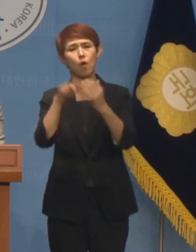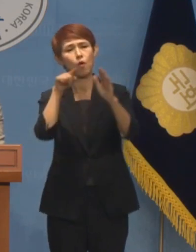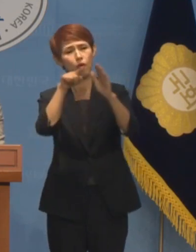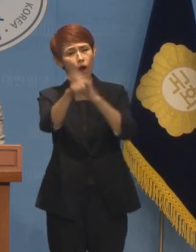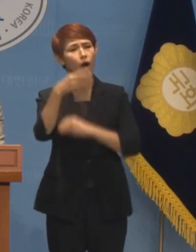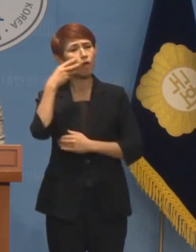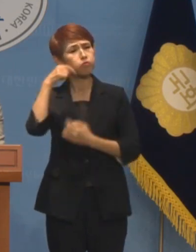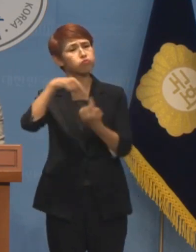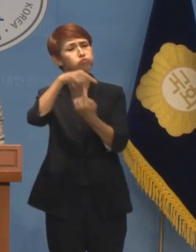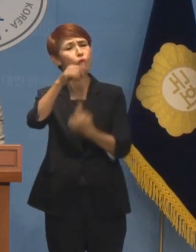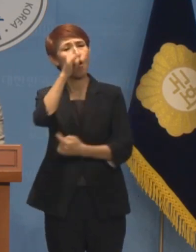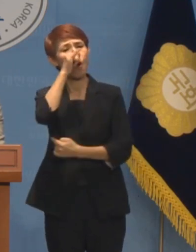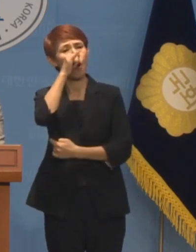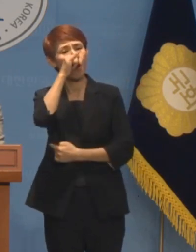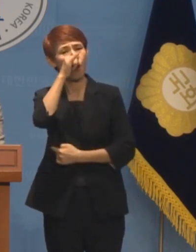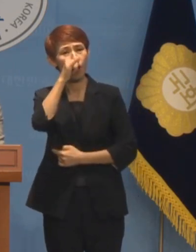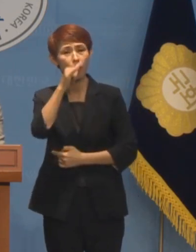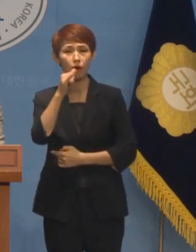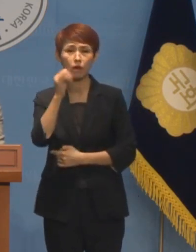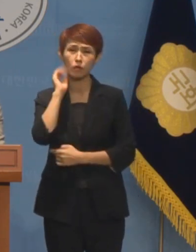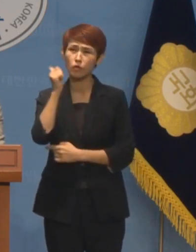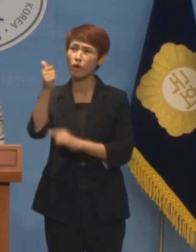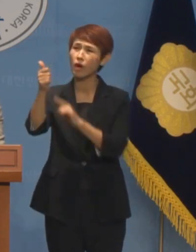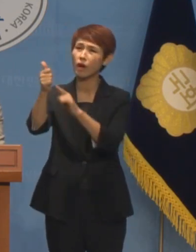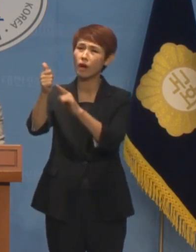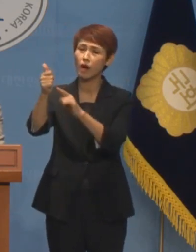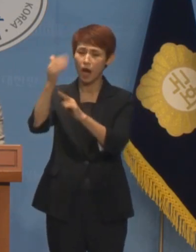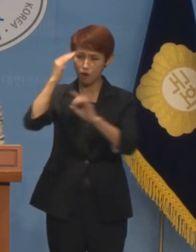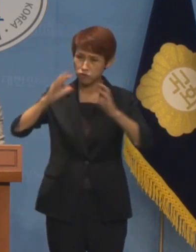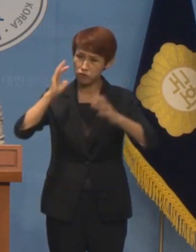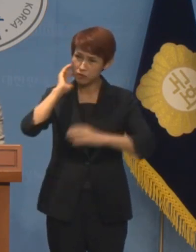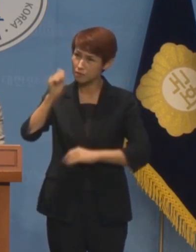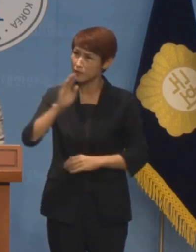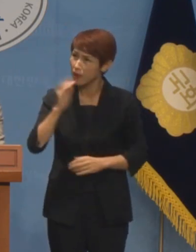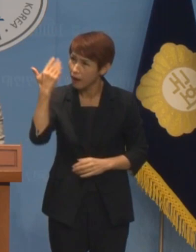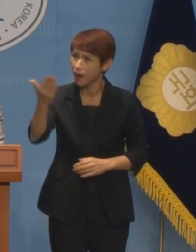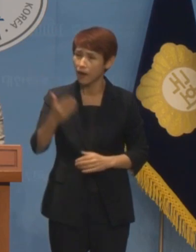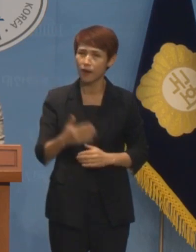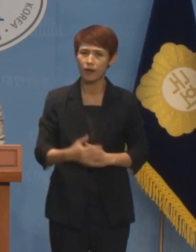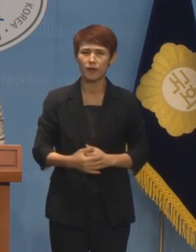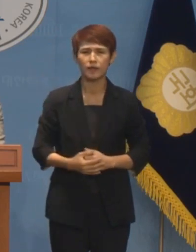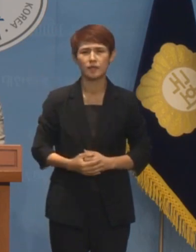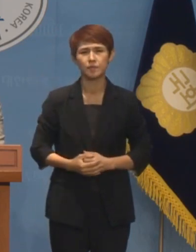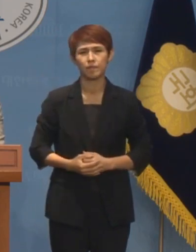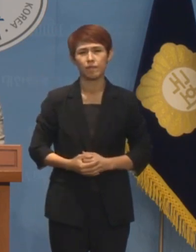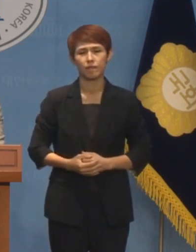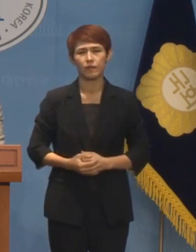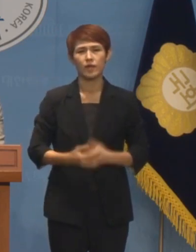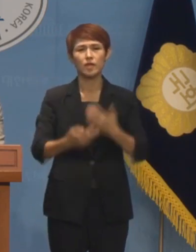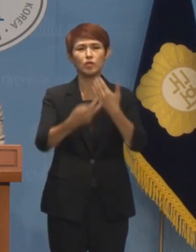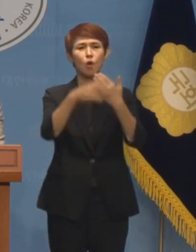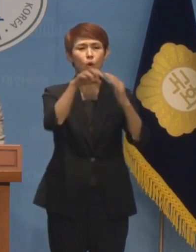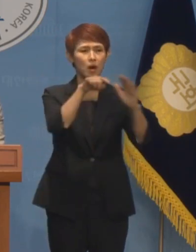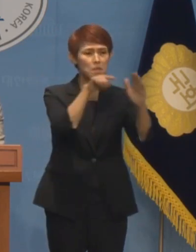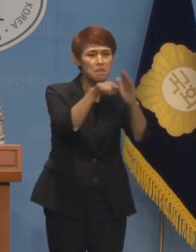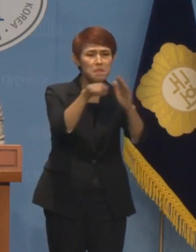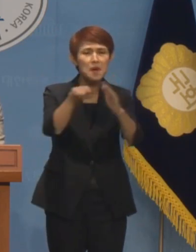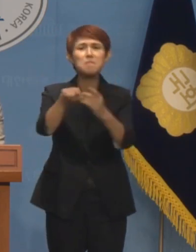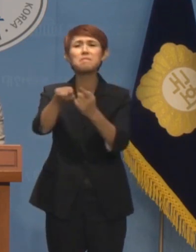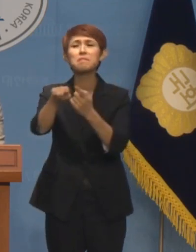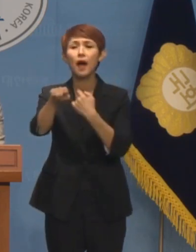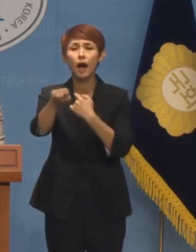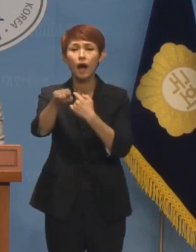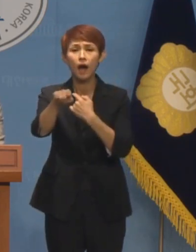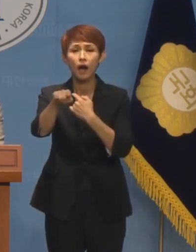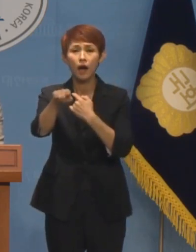원활하더라 말하는 대통령은 도대체 어느 나라 대통령입니까? 의료 현장을 많이 가봤다면서